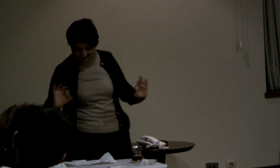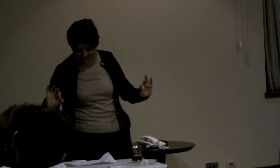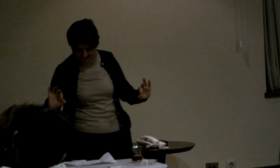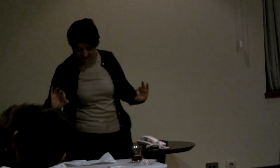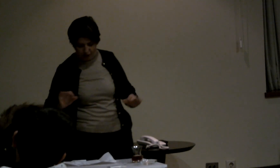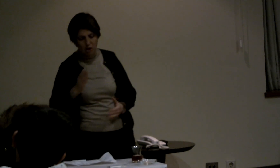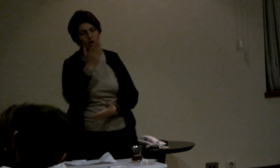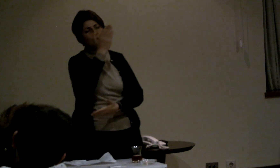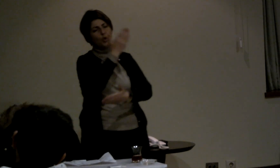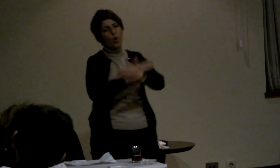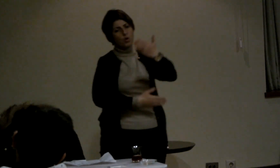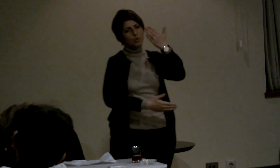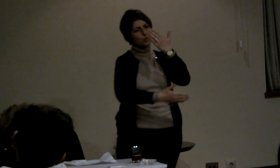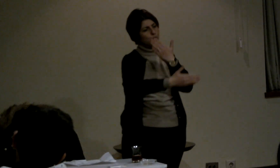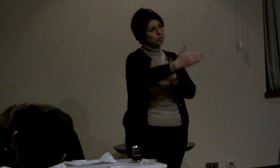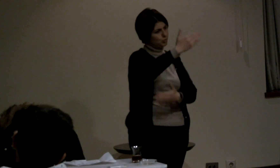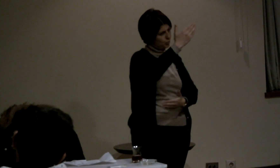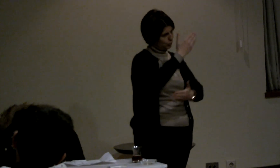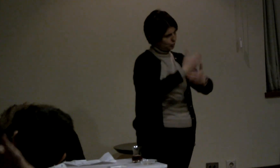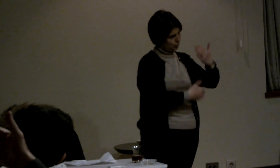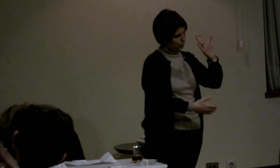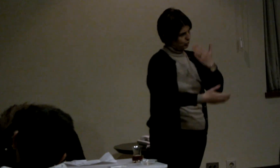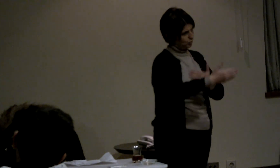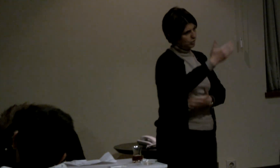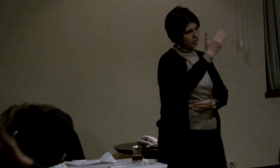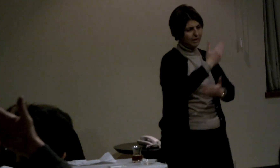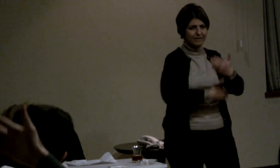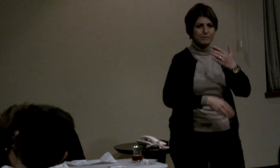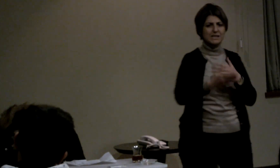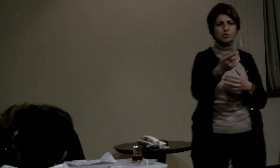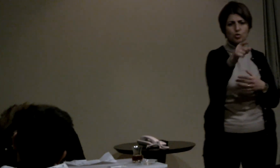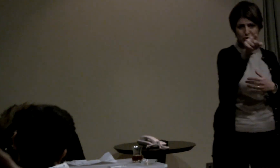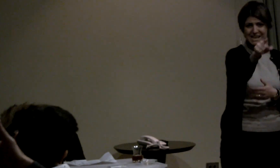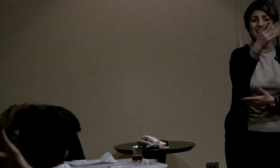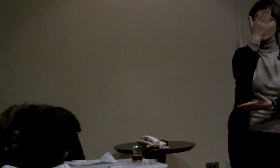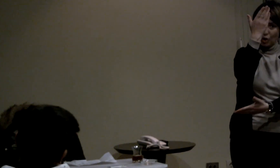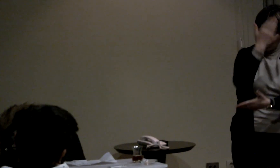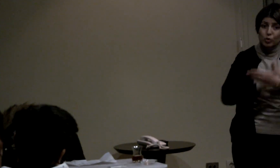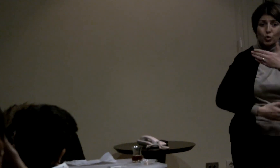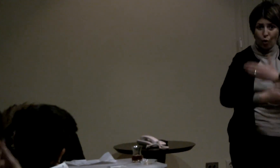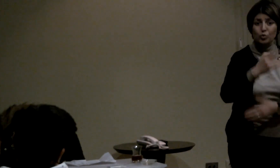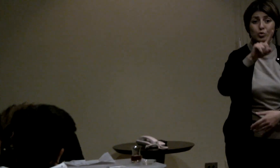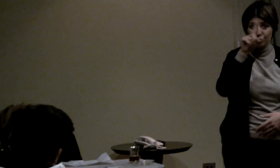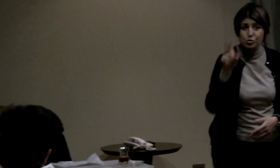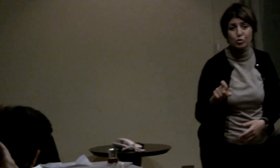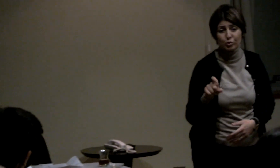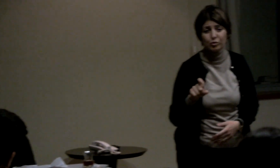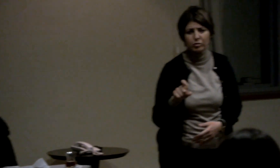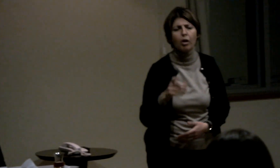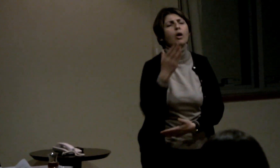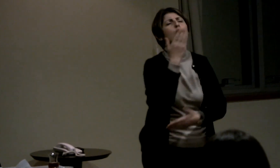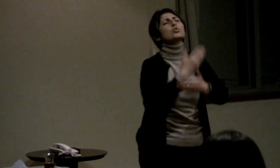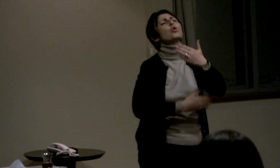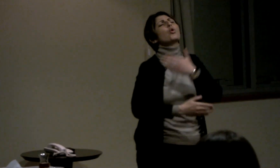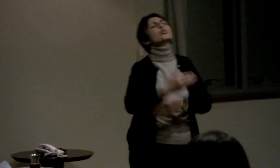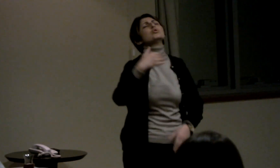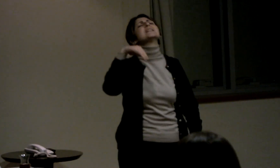rahatsızdı, yorgun. Evet, mesela soğuk, sen yorgun musun? Yorgun